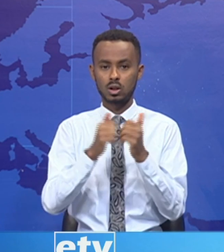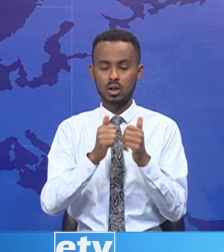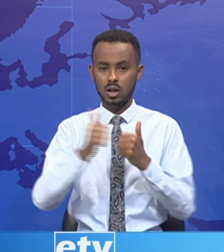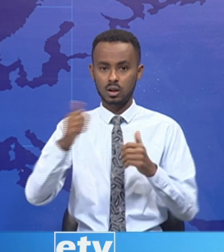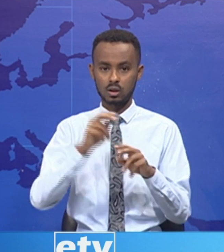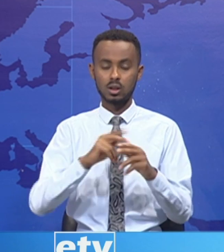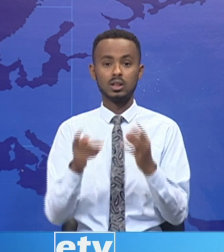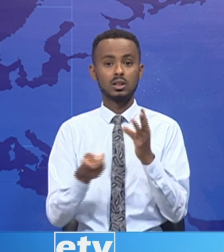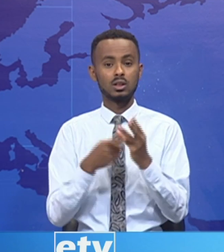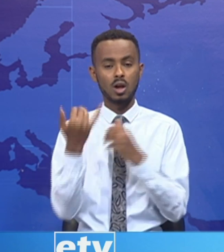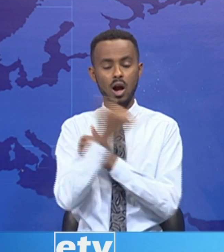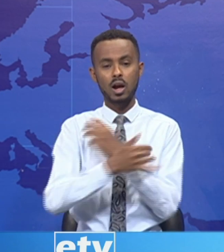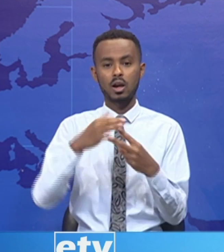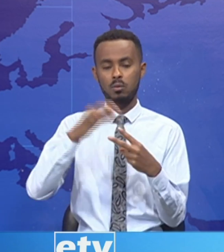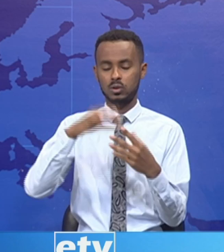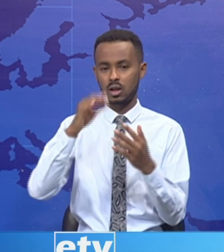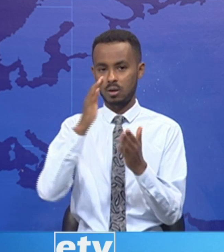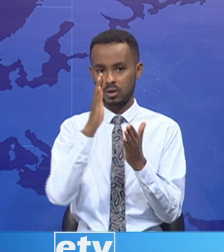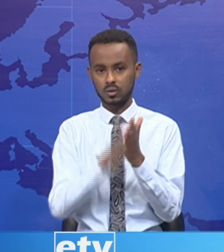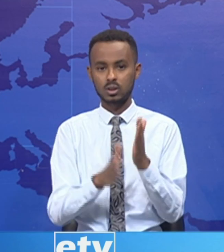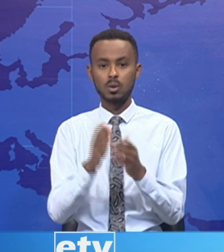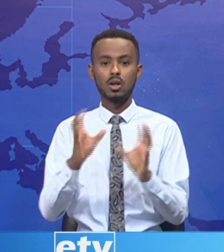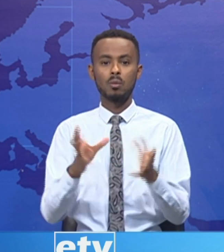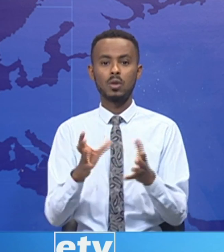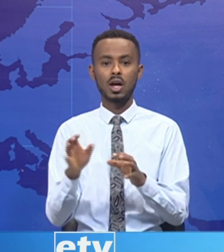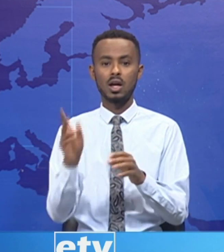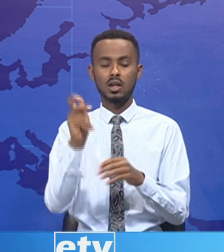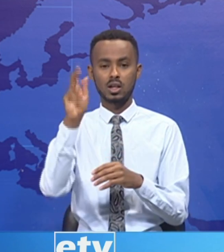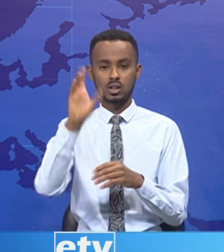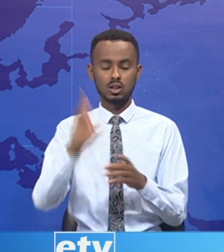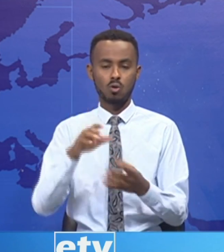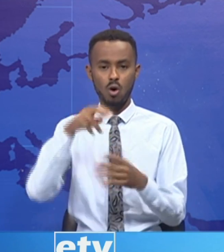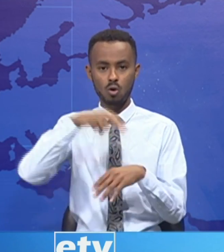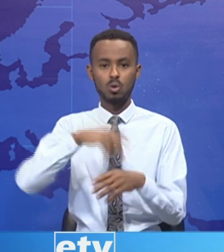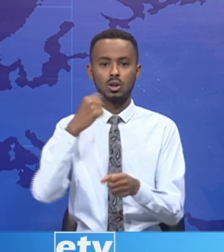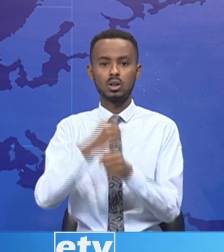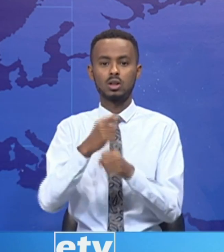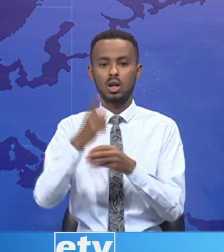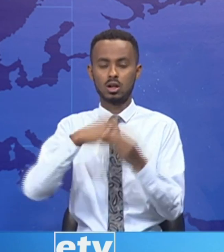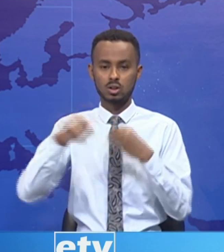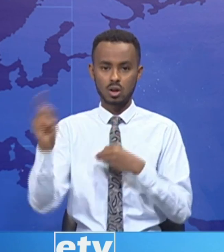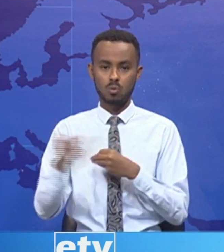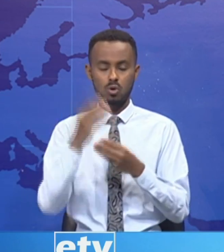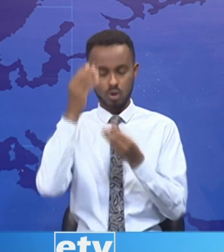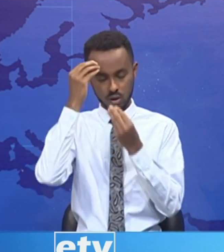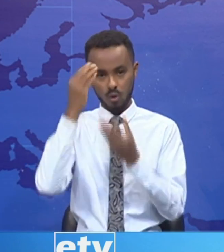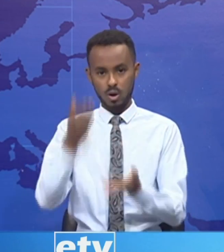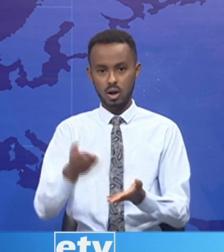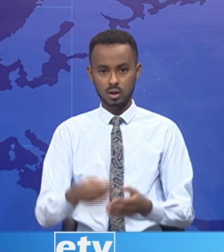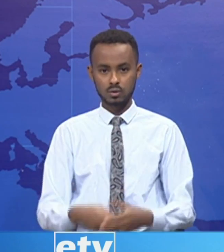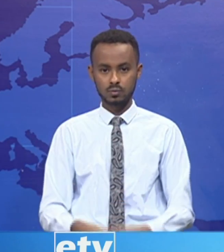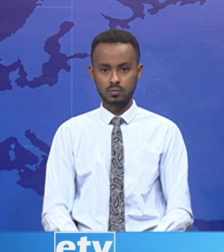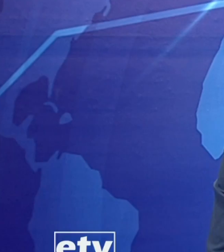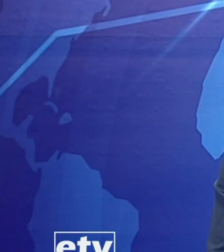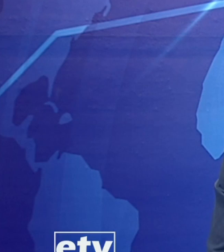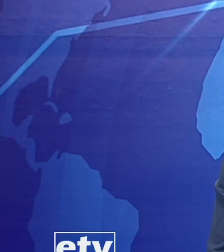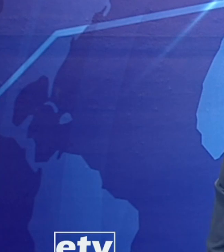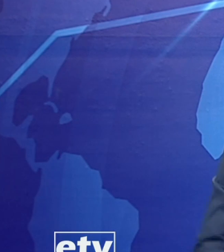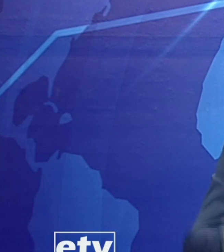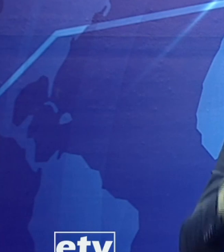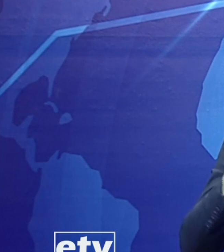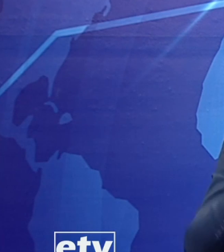ነው። ስድስተኛው ሀገራዊ ምርጫን ለመምራት የሚዲያ ዴስክ ተቋቁሞ እየተሰራ ስለመሆኑም ይታወቃል።